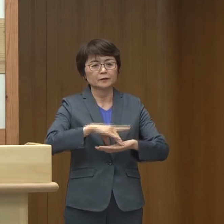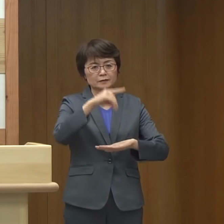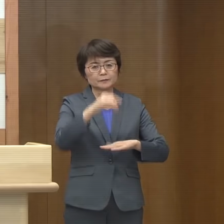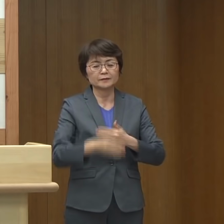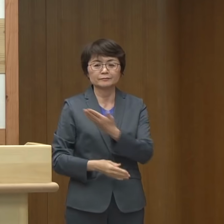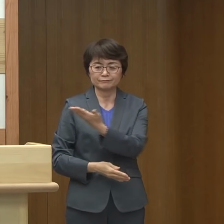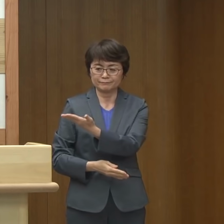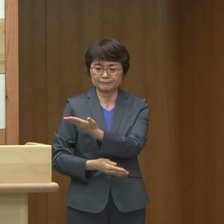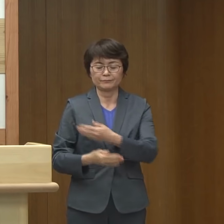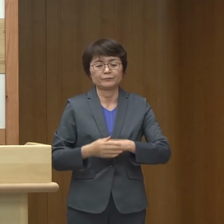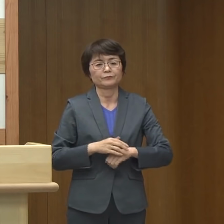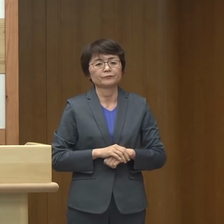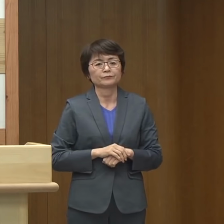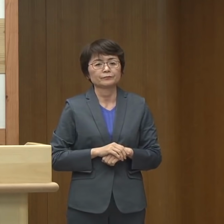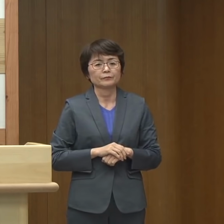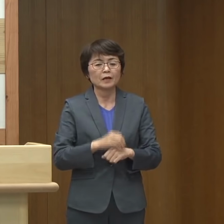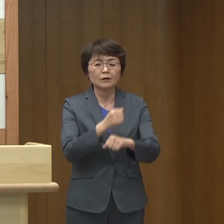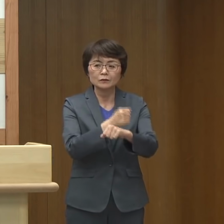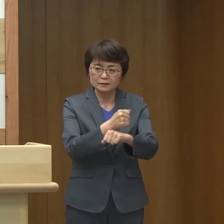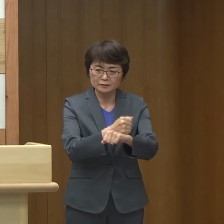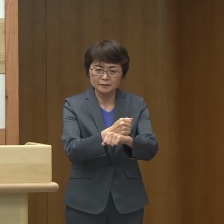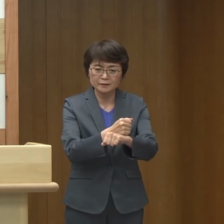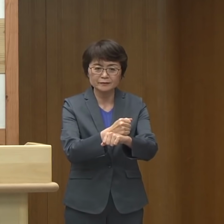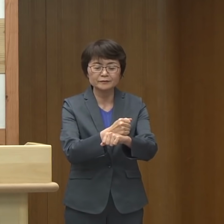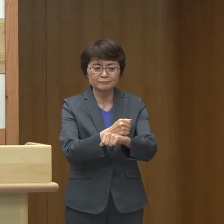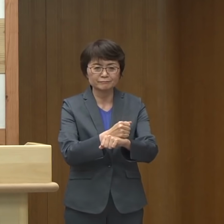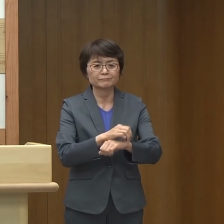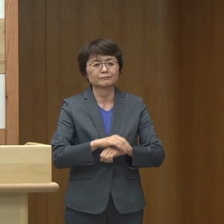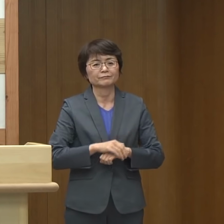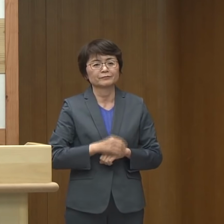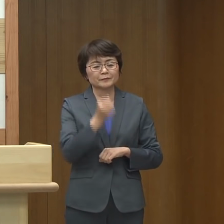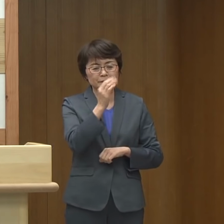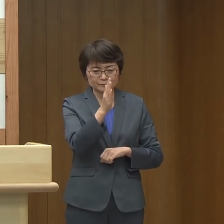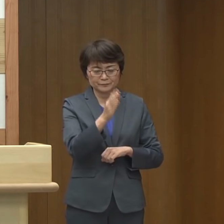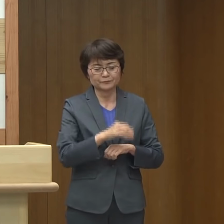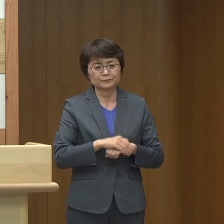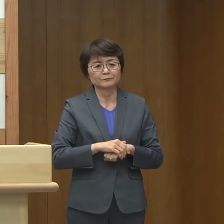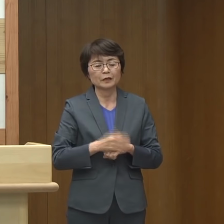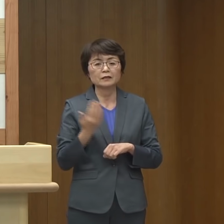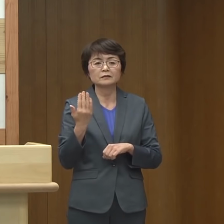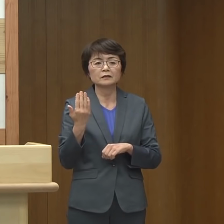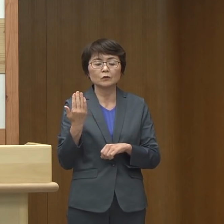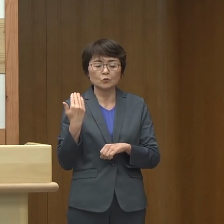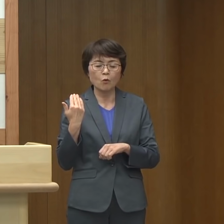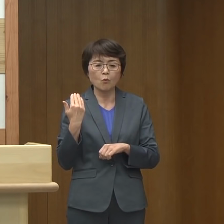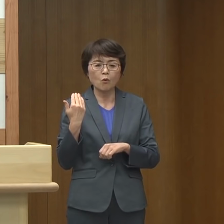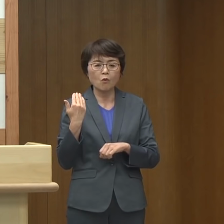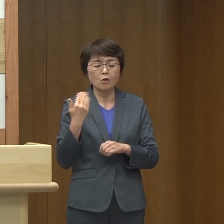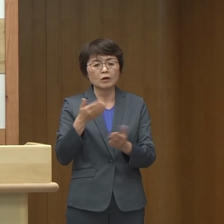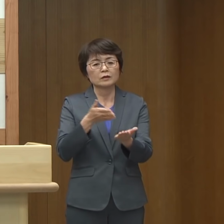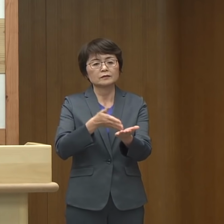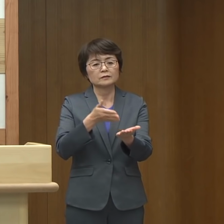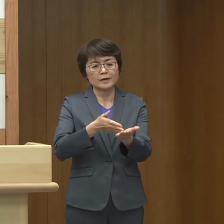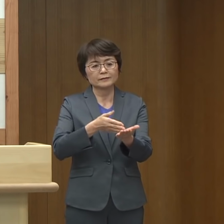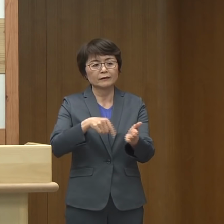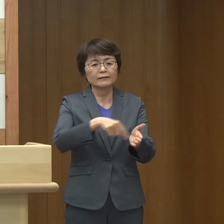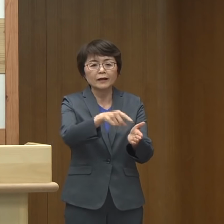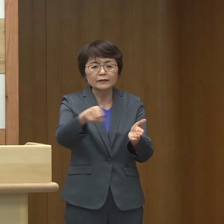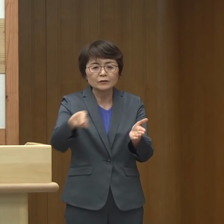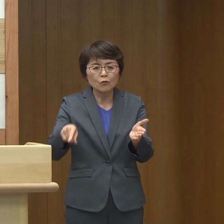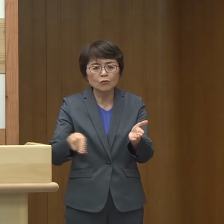ます。 お疲れ様でございます。夜遅くに申し訳ありません。先ほどご説明した内容と重